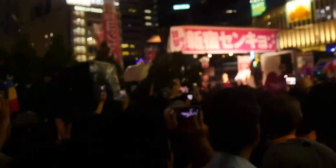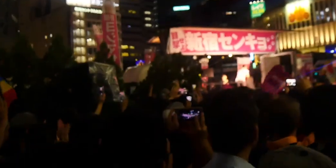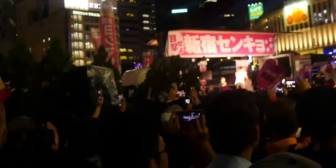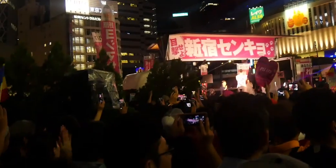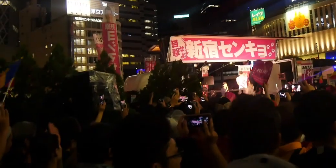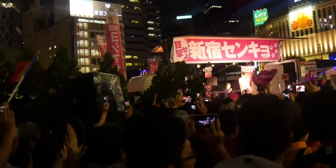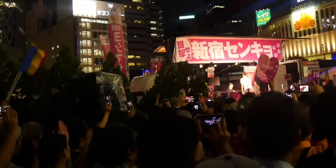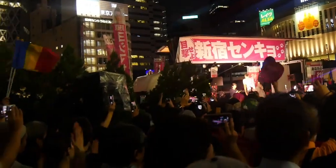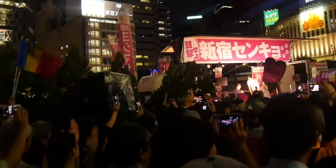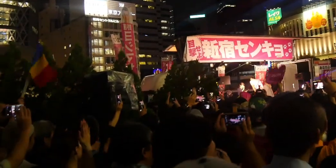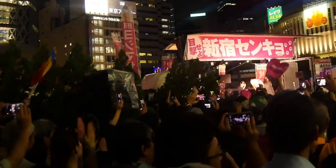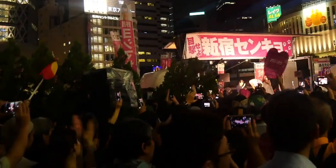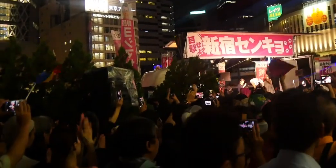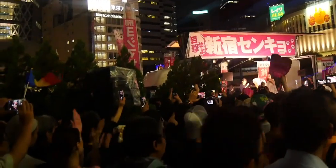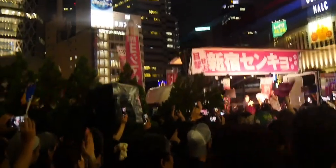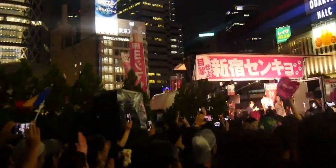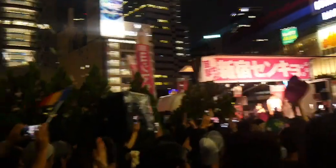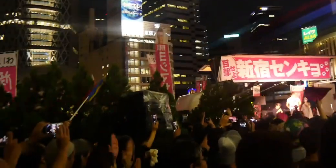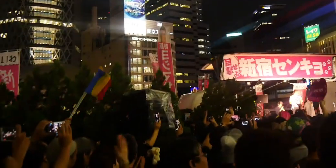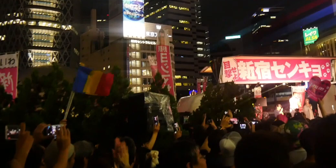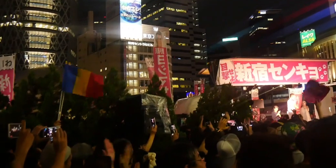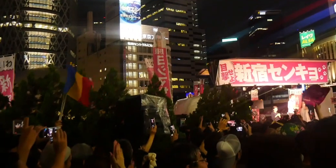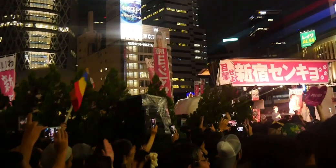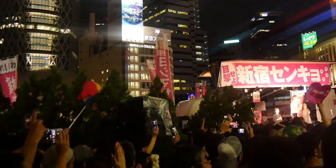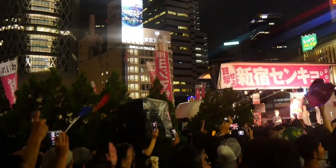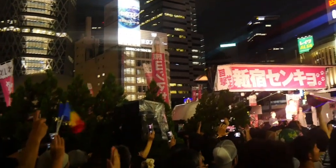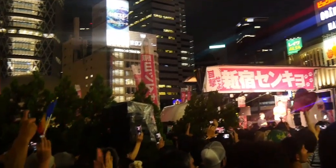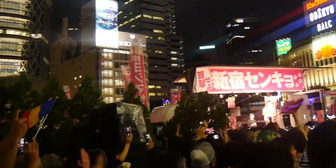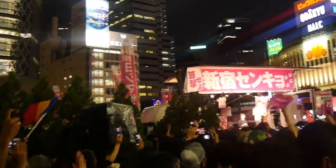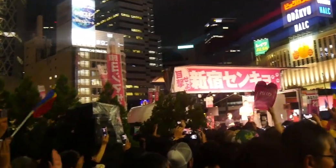。力貸してください。